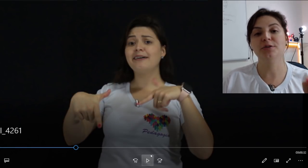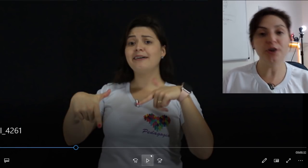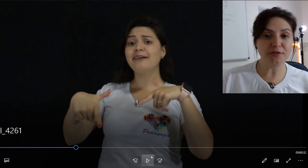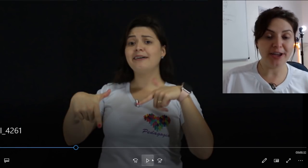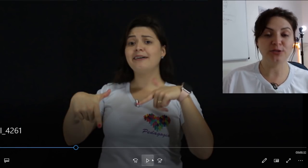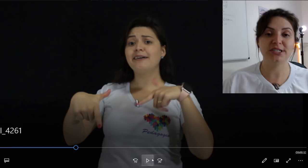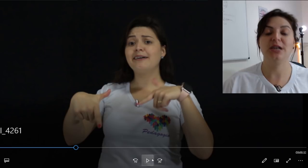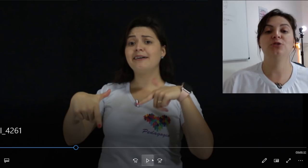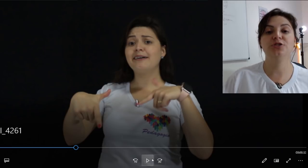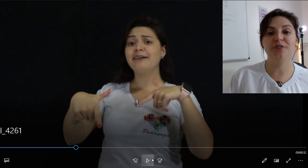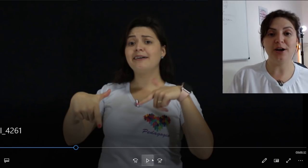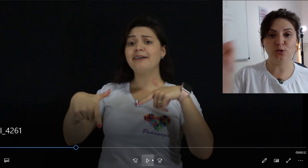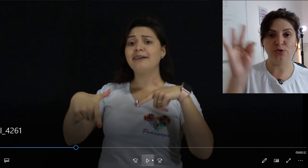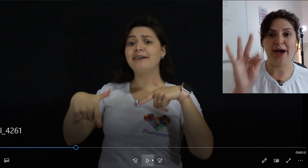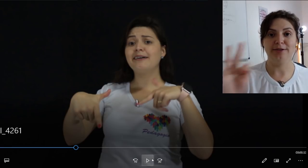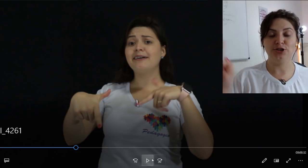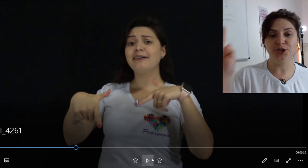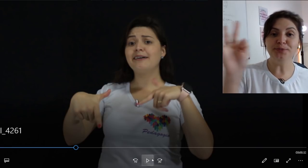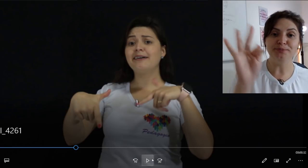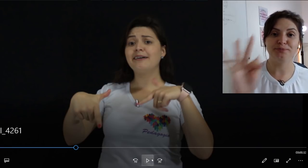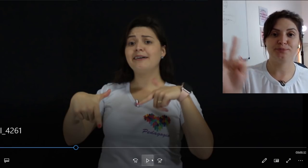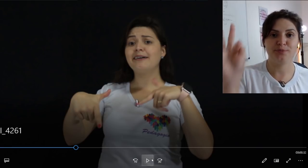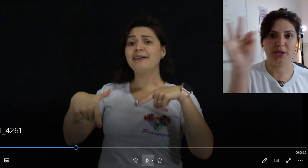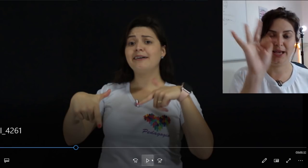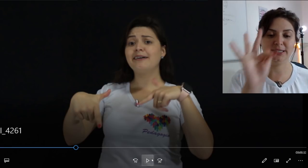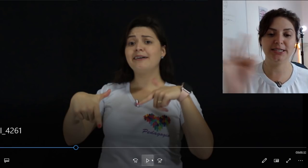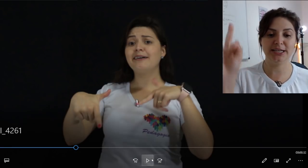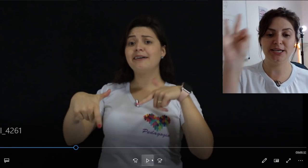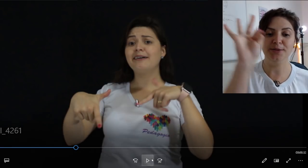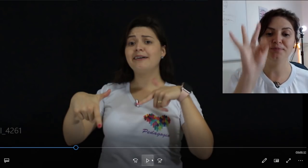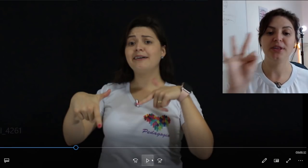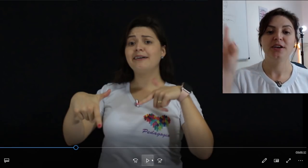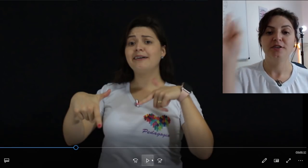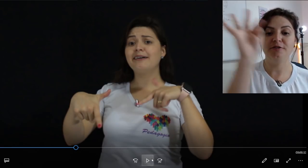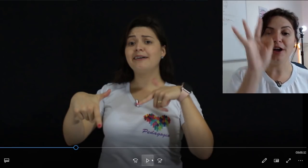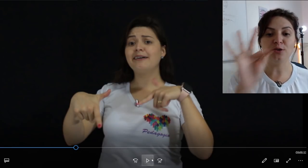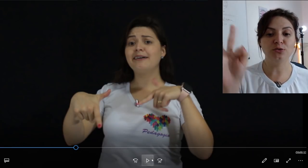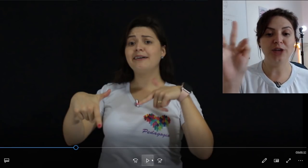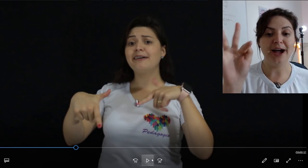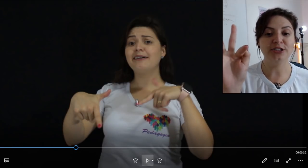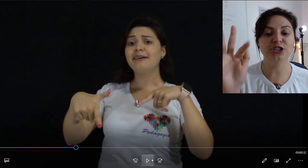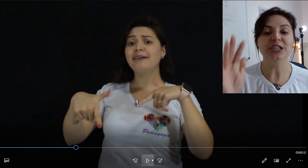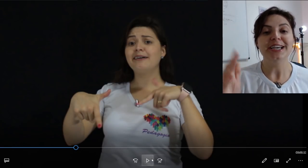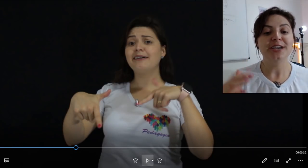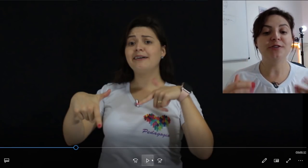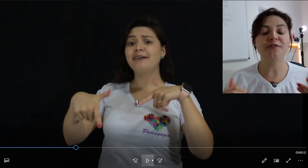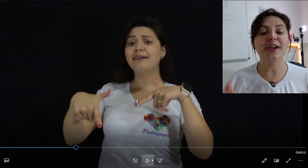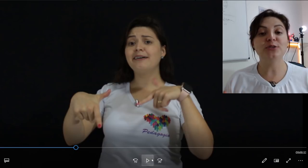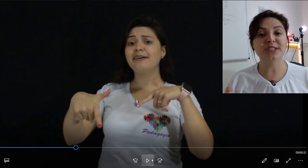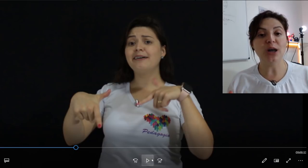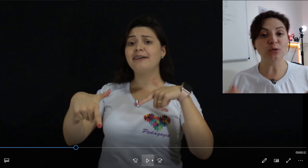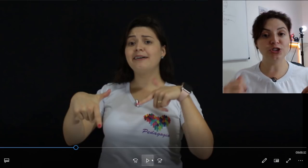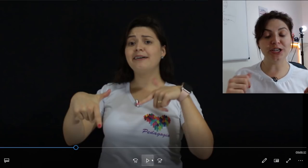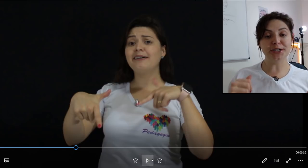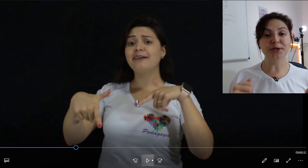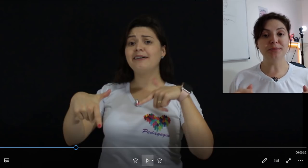foi feito o sinal de faculdade, que é esse daqui, faculdade, e foi feito o sinal de